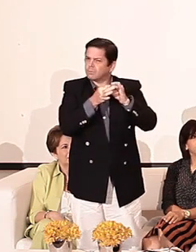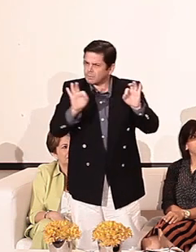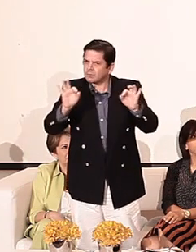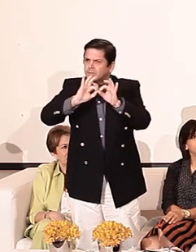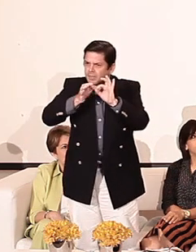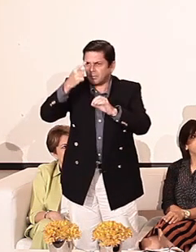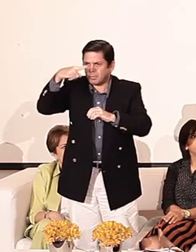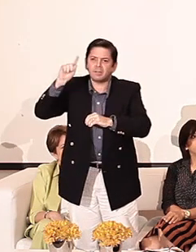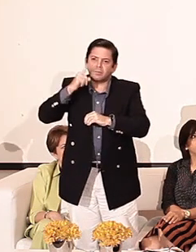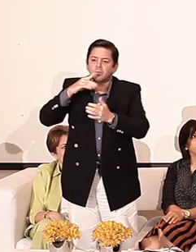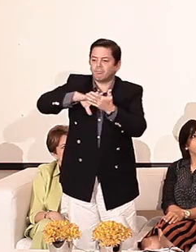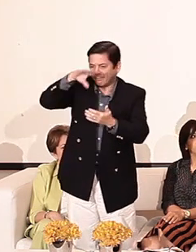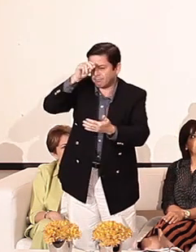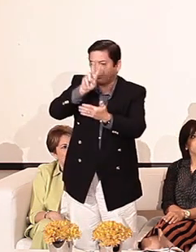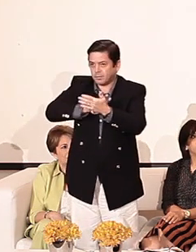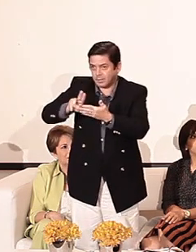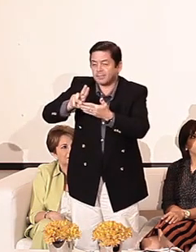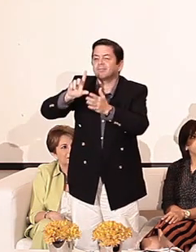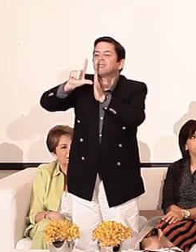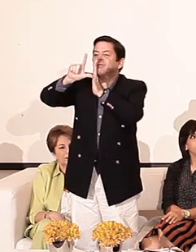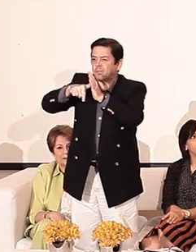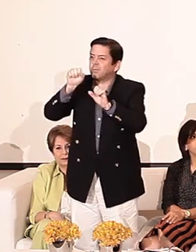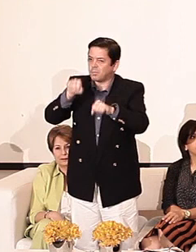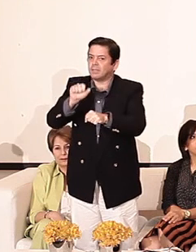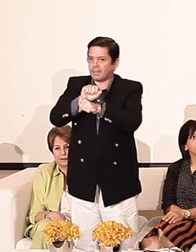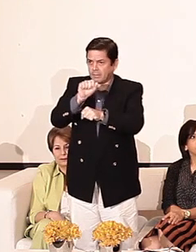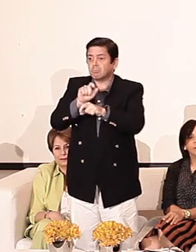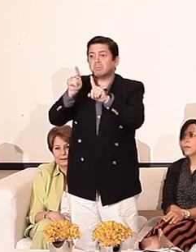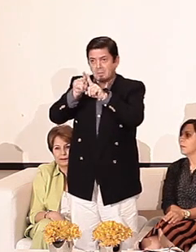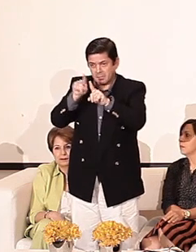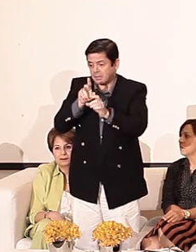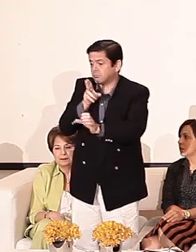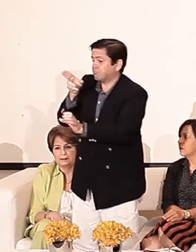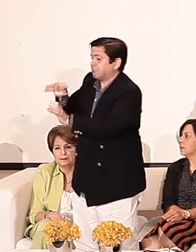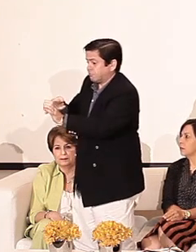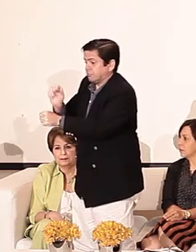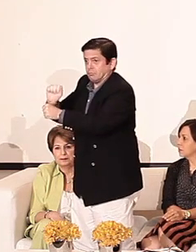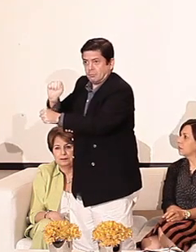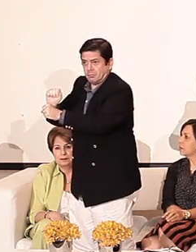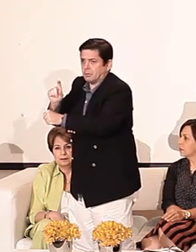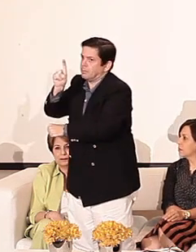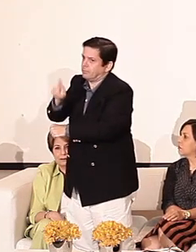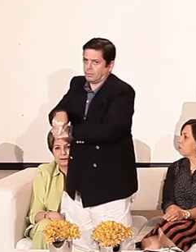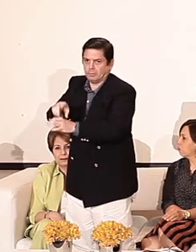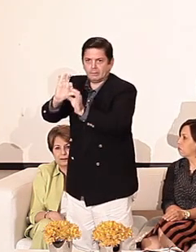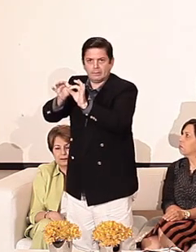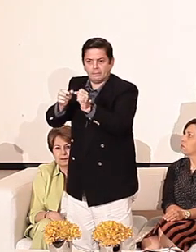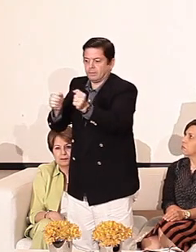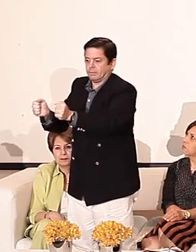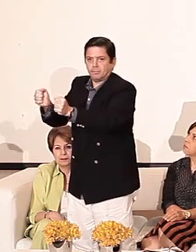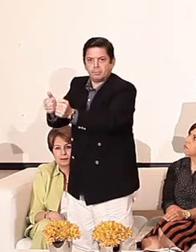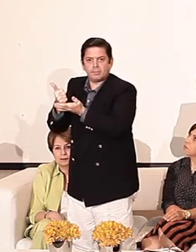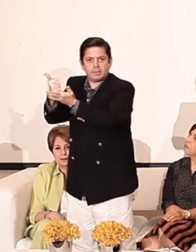no van a tener que estar sometidos interpretación gratuita para que puedan estudiar en la universidad para que puedan realizar cualquier trabajo para que